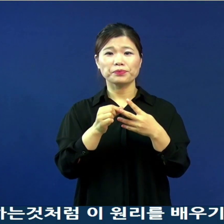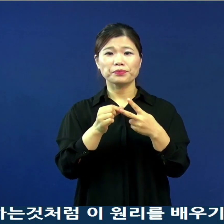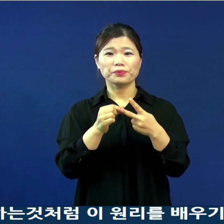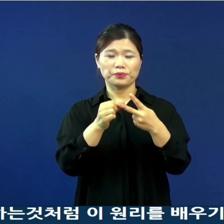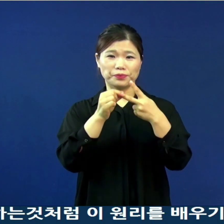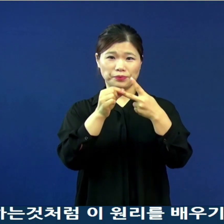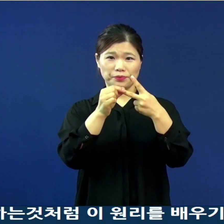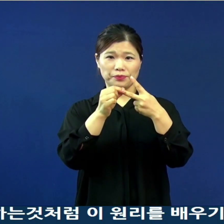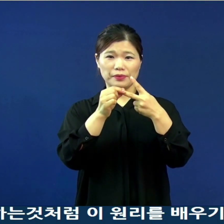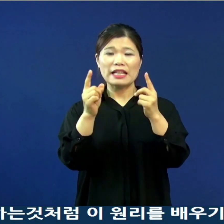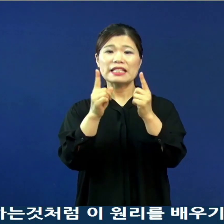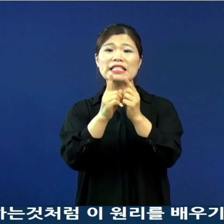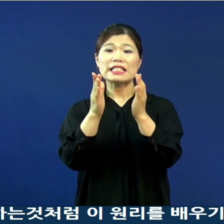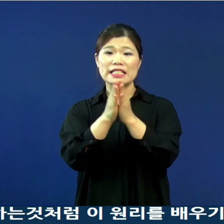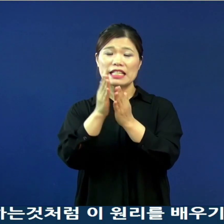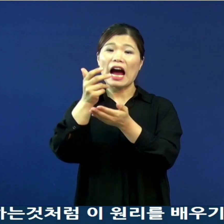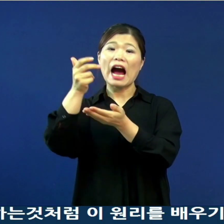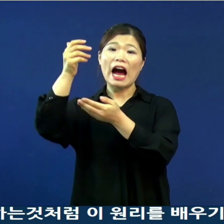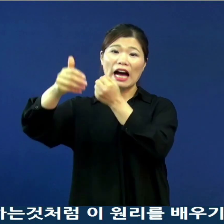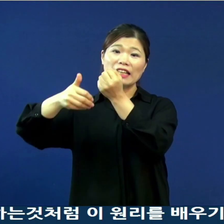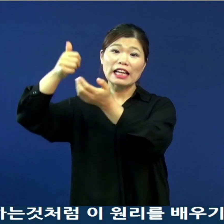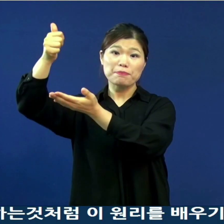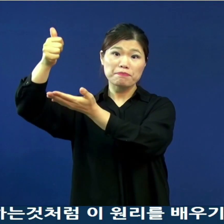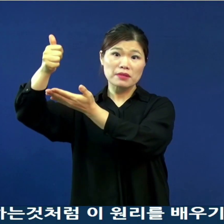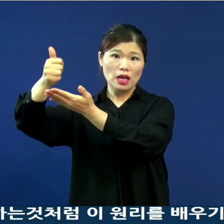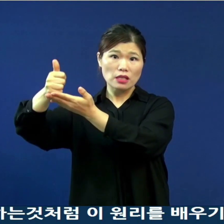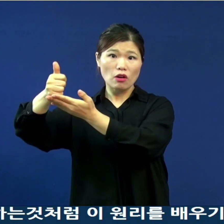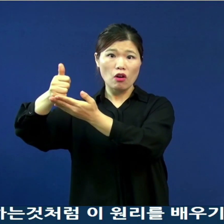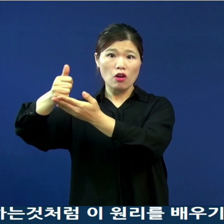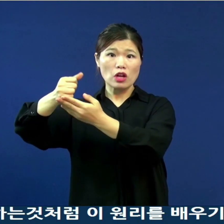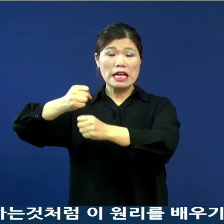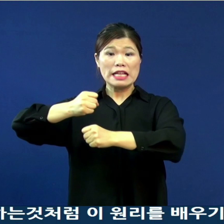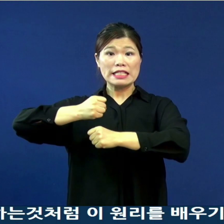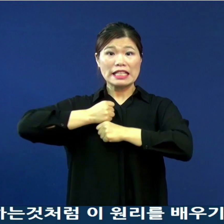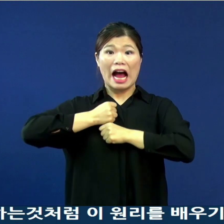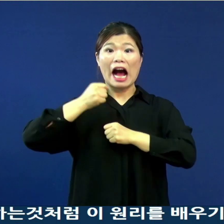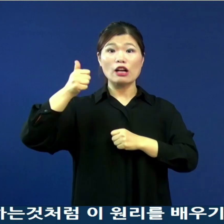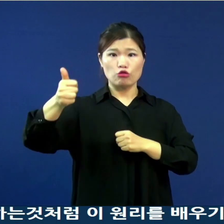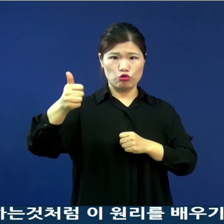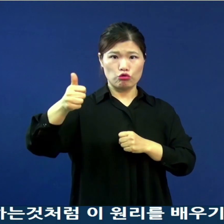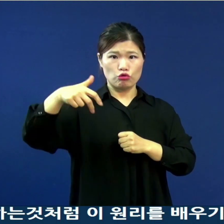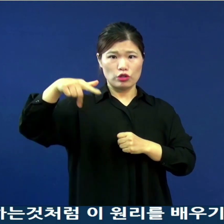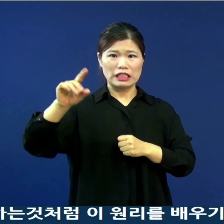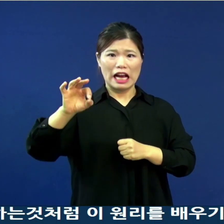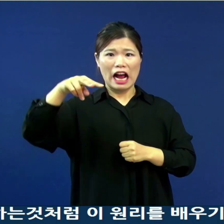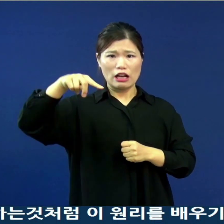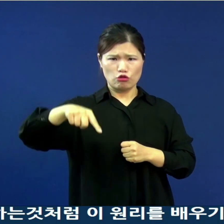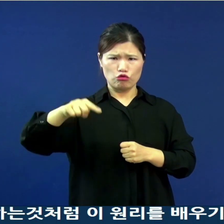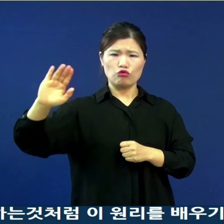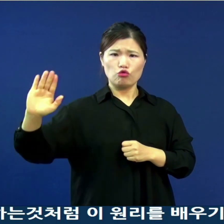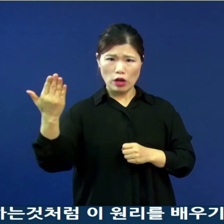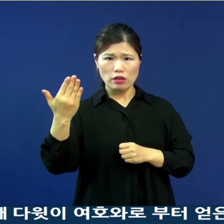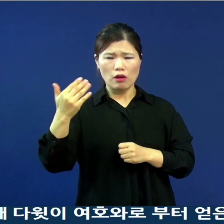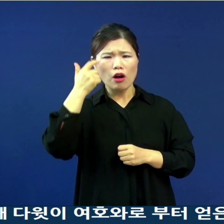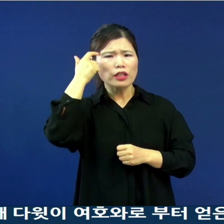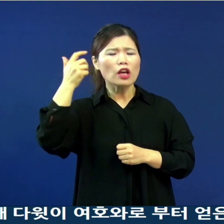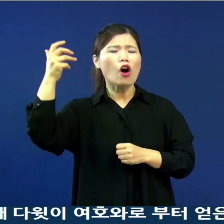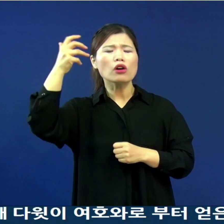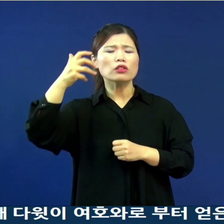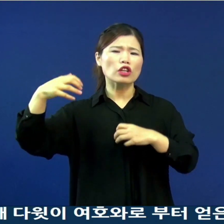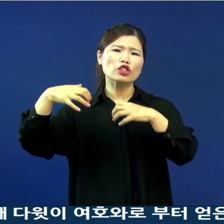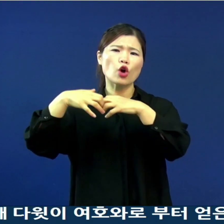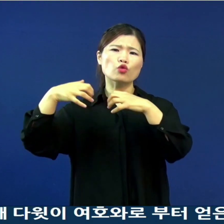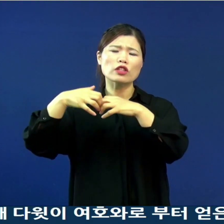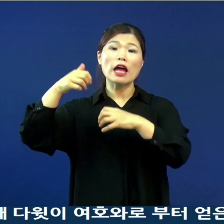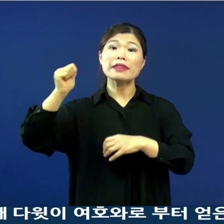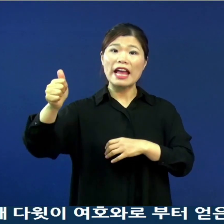친히 하나님께서 장수가 되셔서 영적 전투에서 대장으로